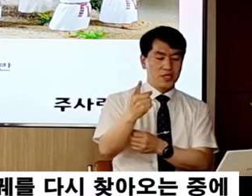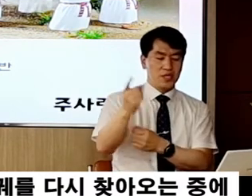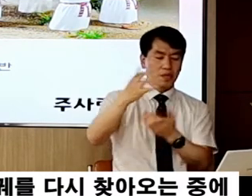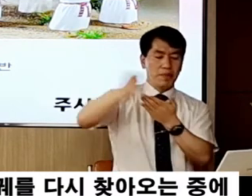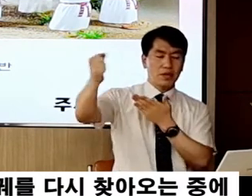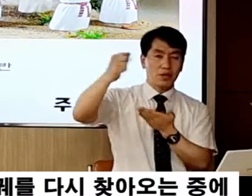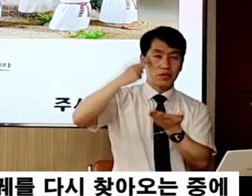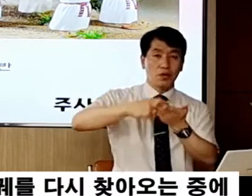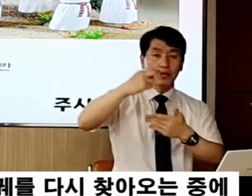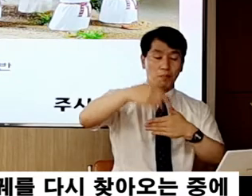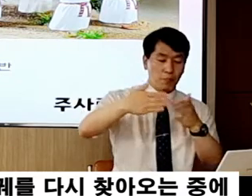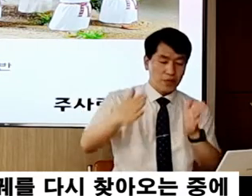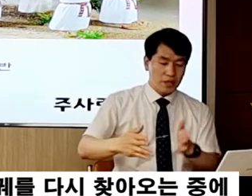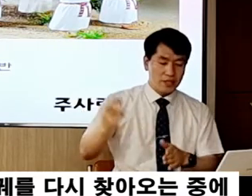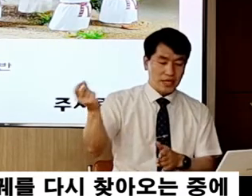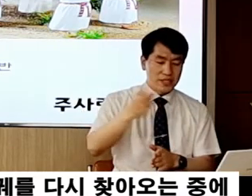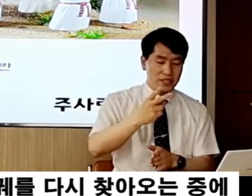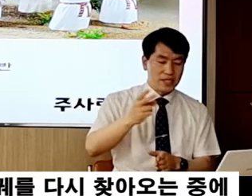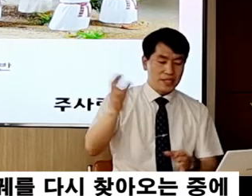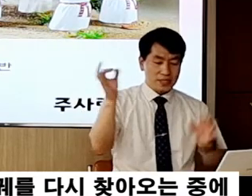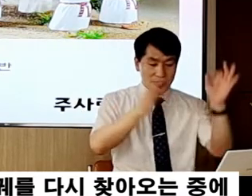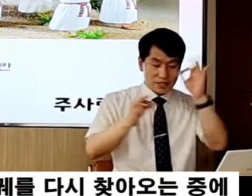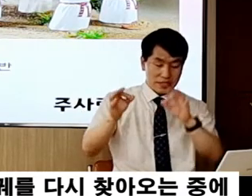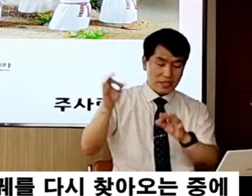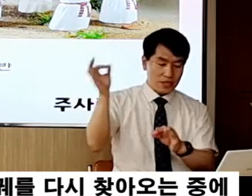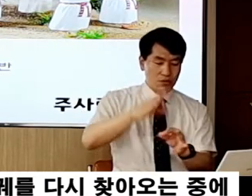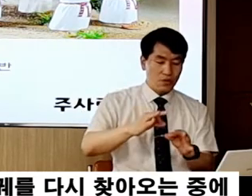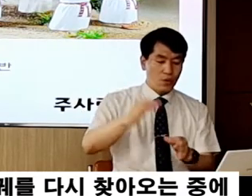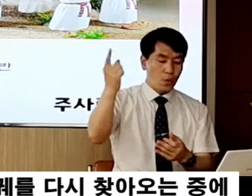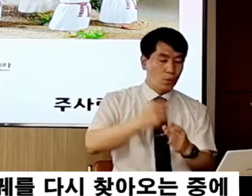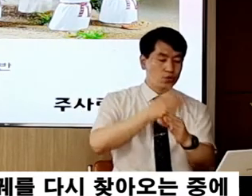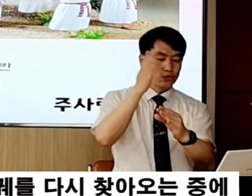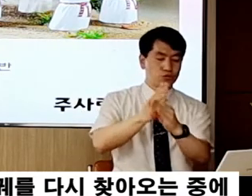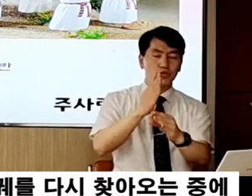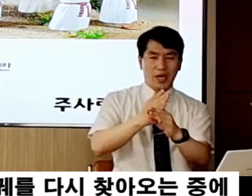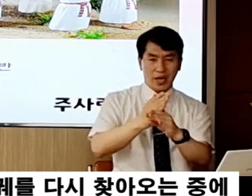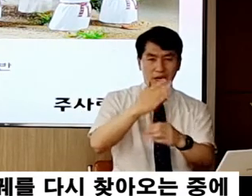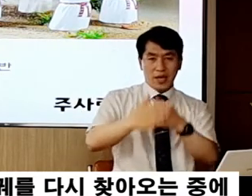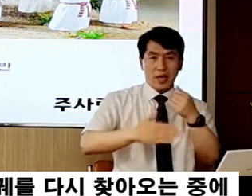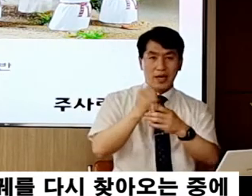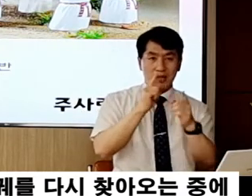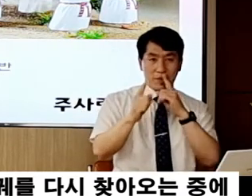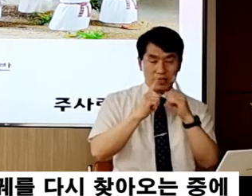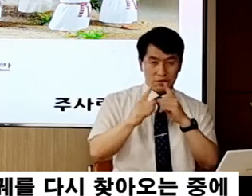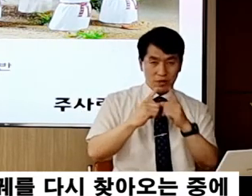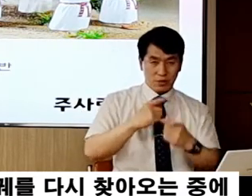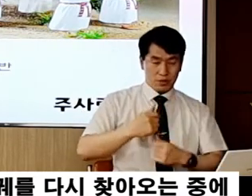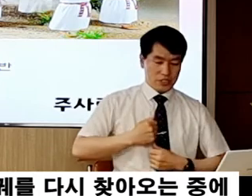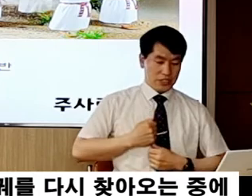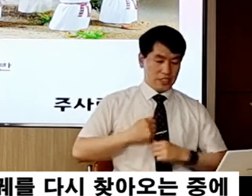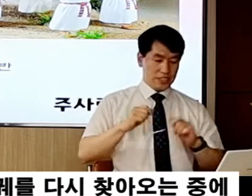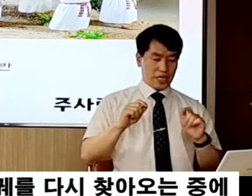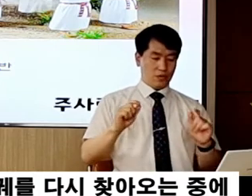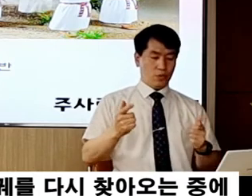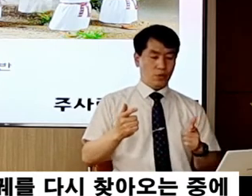다윗이 빼앗겼던 법궤를 다시 찾아서 오는 중에 하나님 말씀대로 지키지